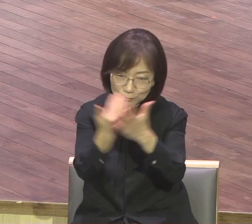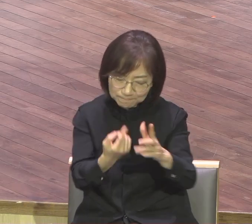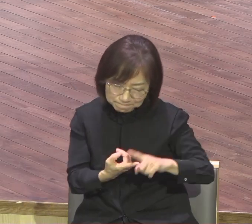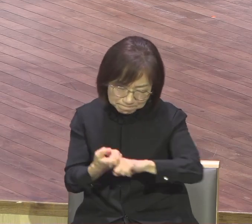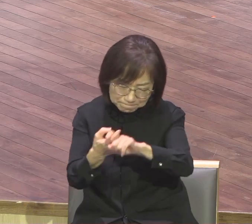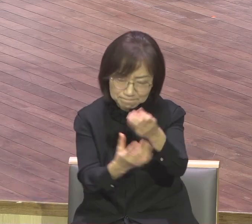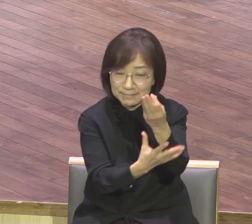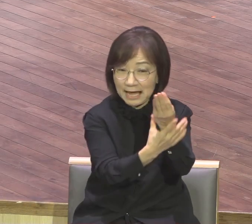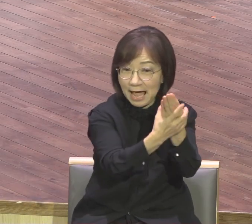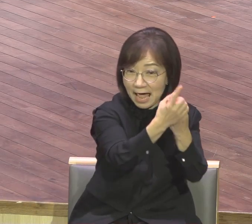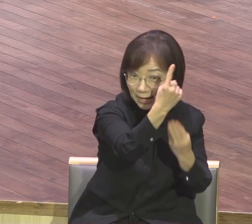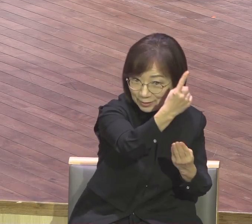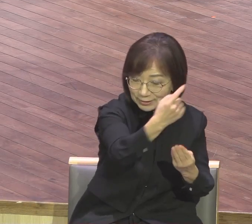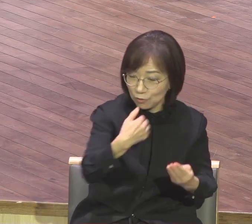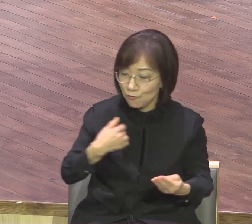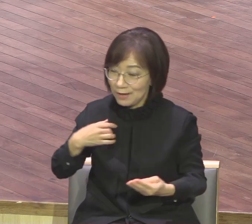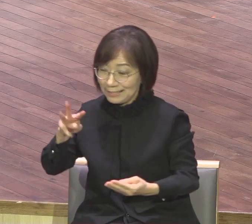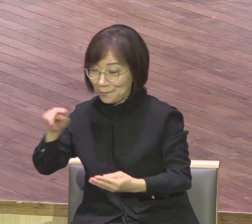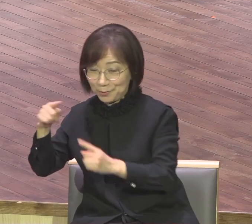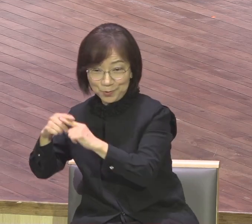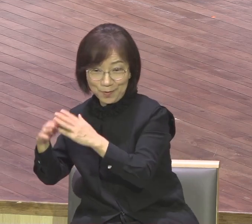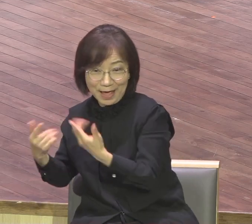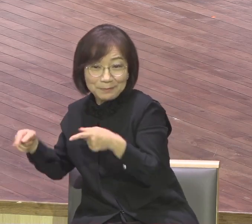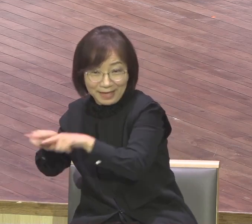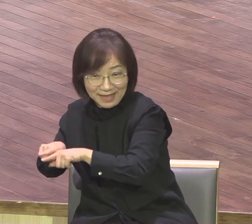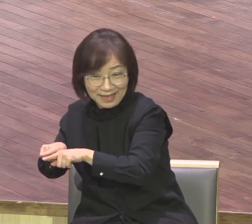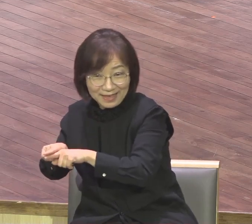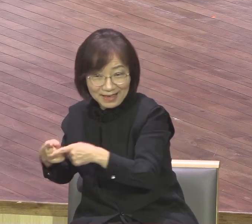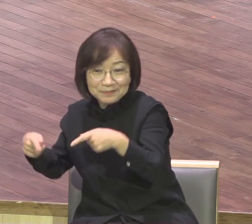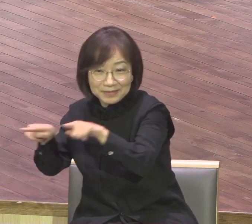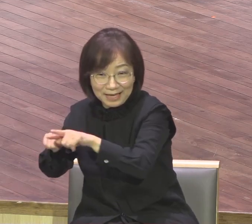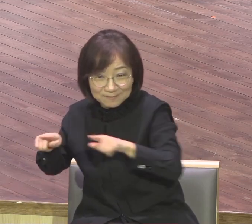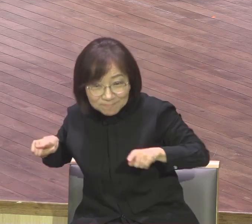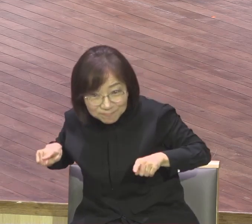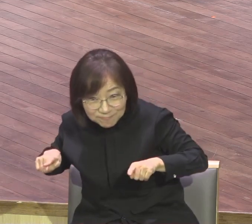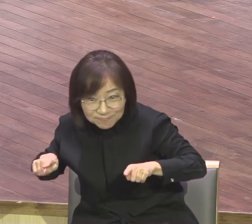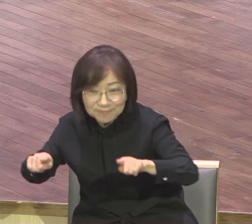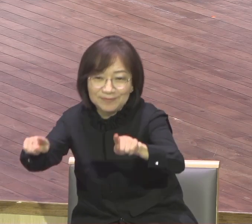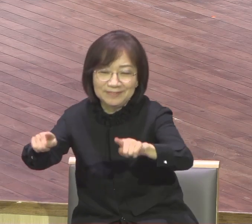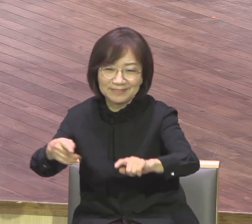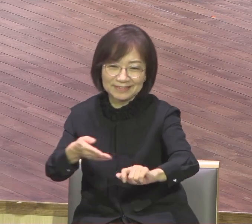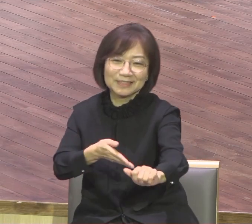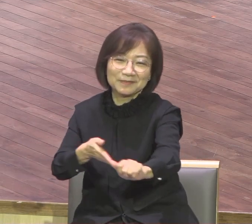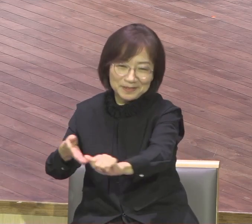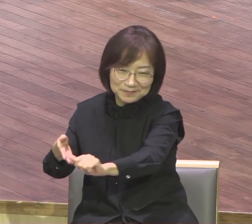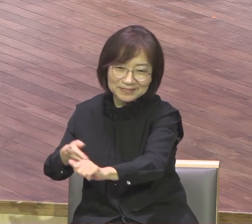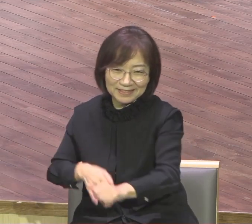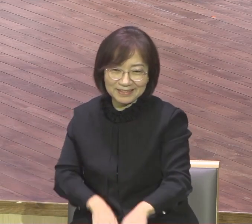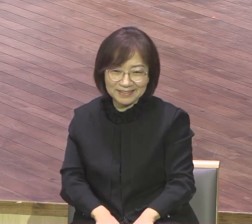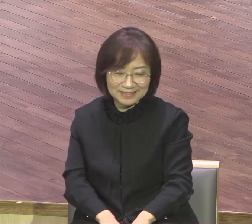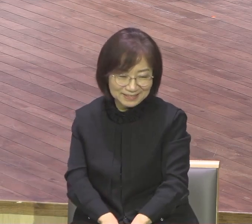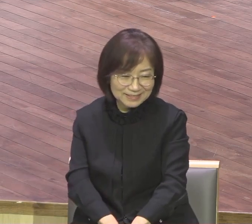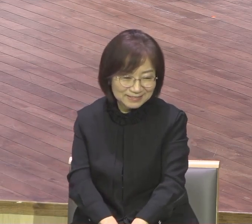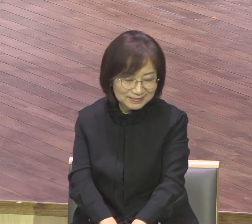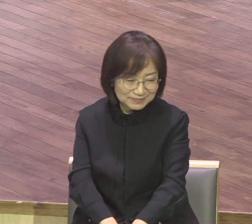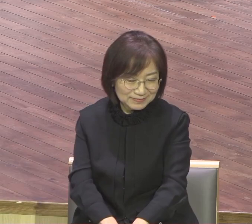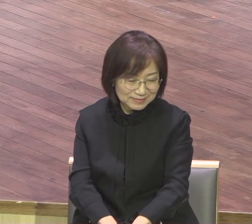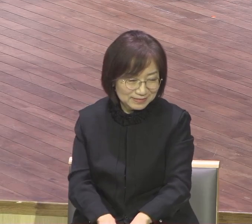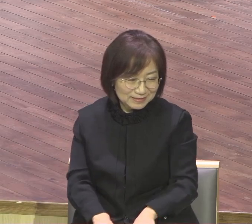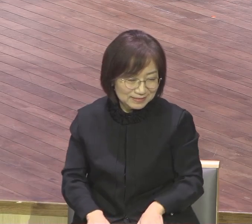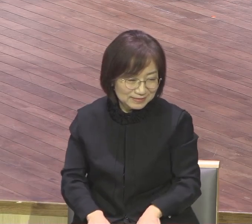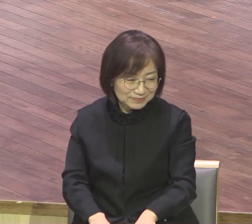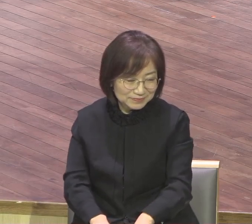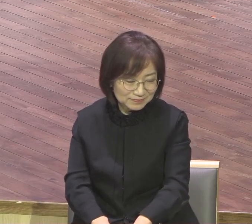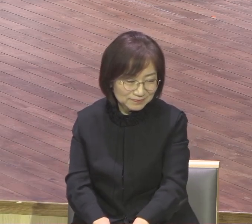여원교회와 함께 원리스 그렇게 캠프 와보면 금방 알 수가 있어요. Seguramente quiero que todos los obreros y los líderes importantes junto con Pastor